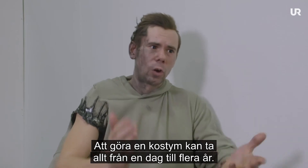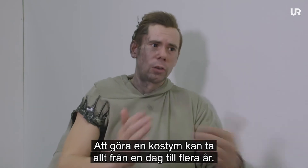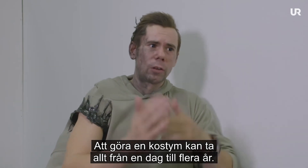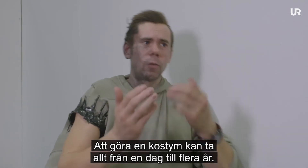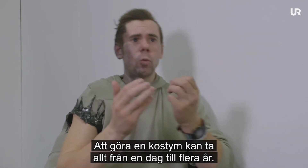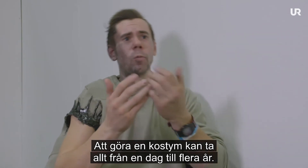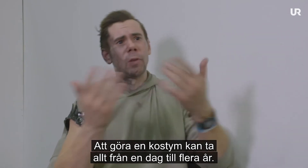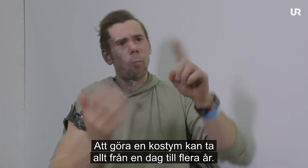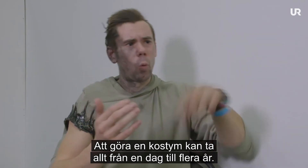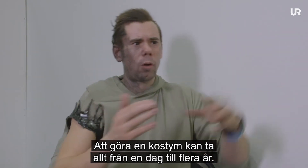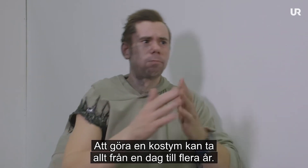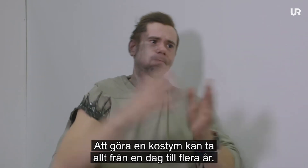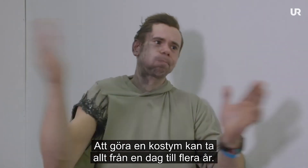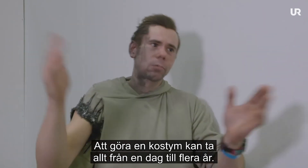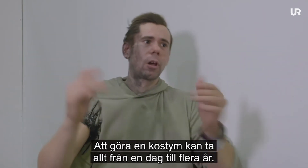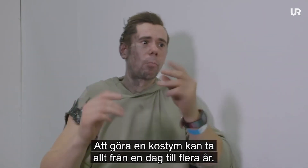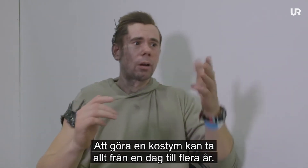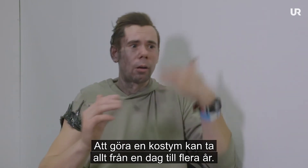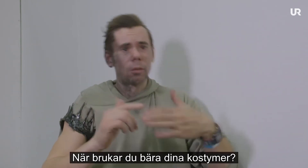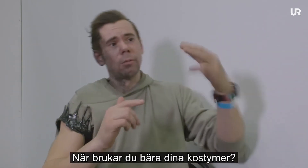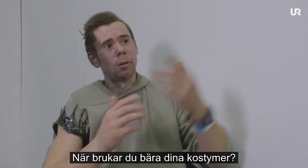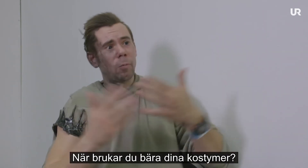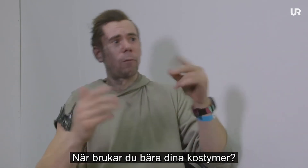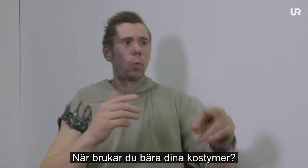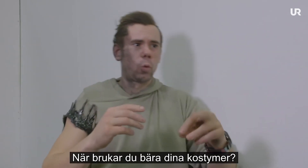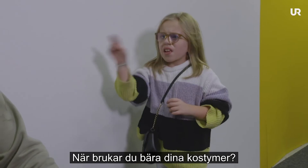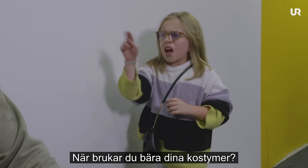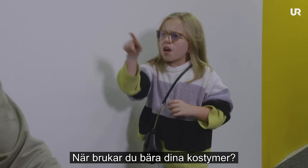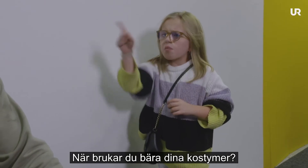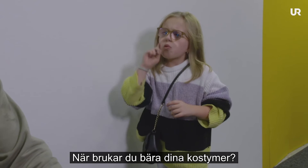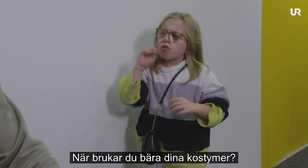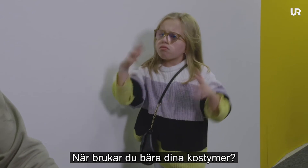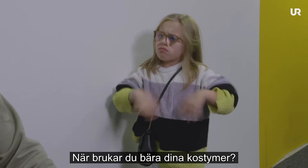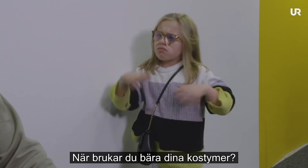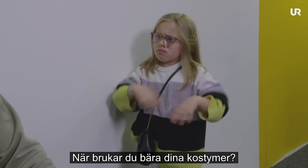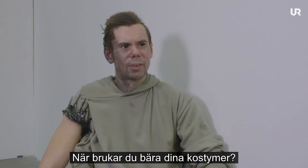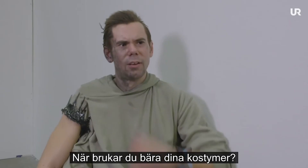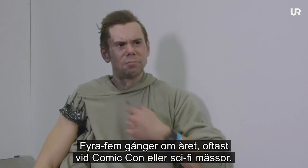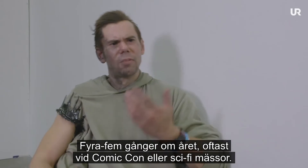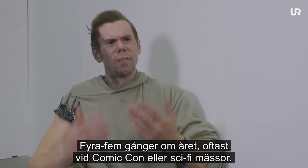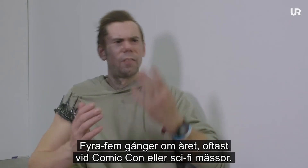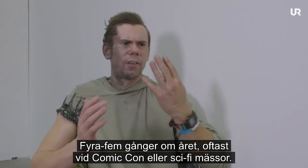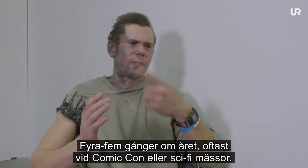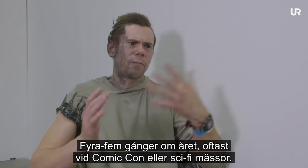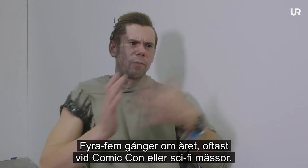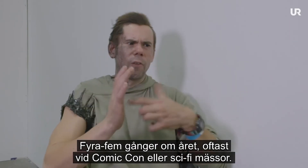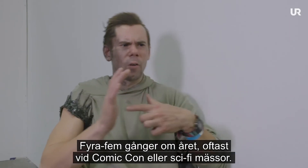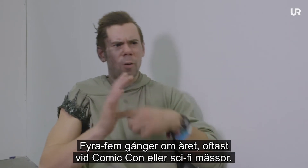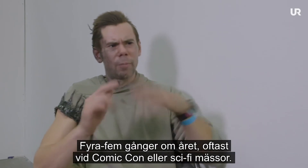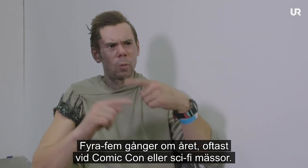ta allt från en dag till flera månader och ibland flera år. När brukar du ha dina cosplay-kostymer på dig? Ja, ungefär 4-5 gånger